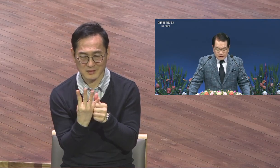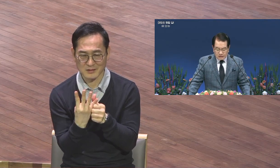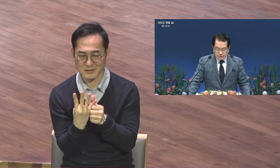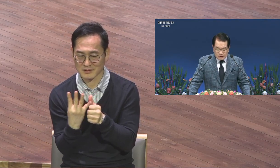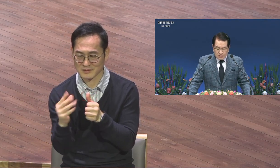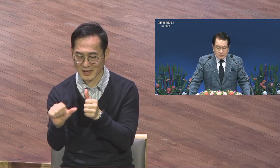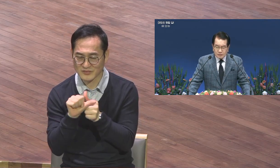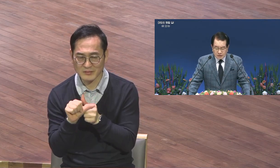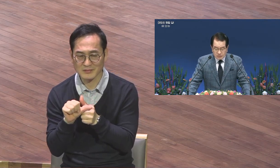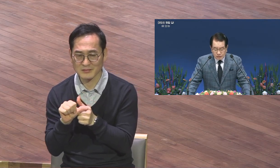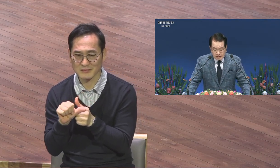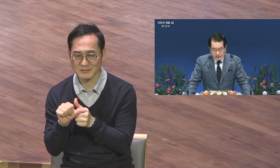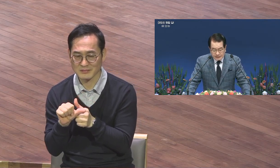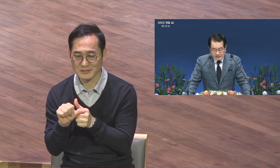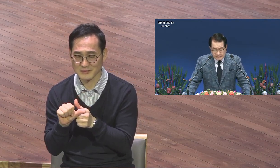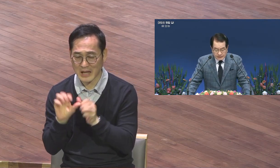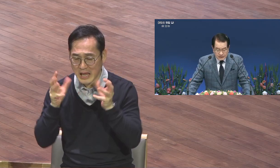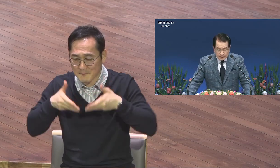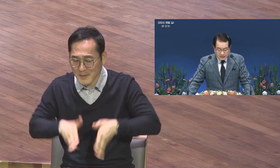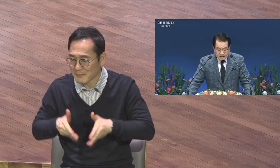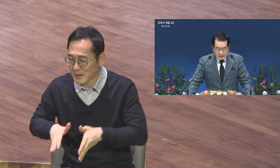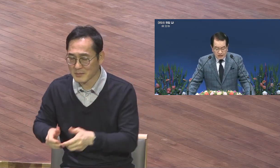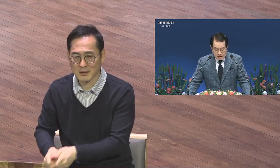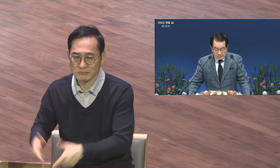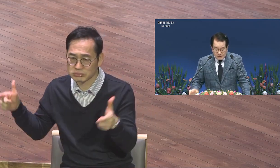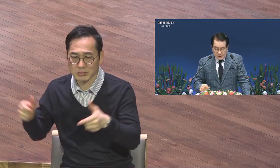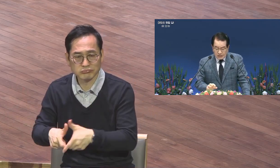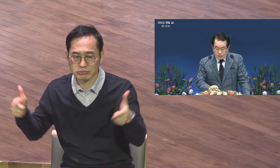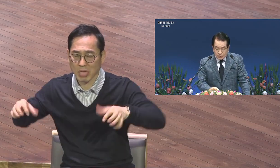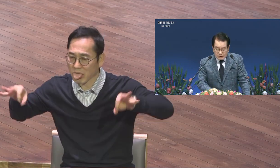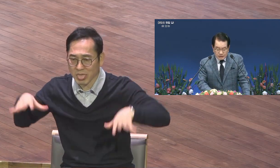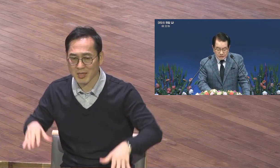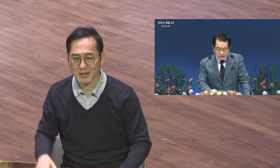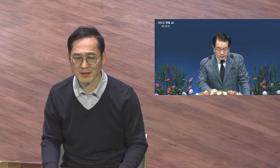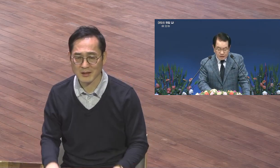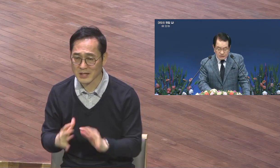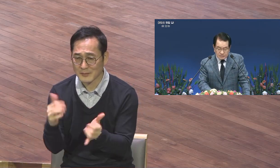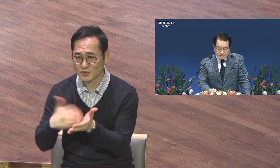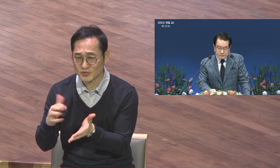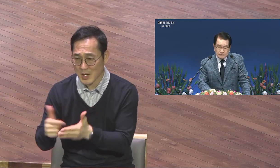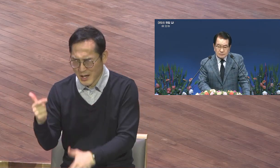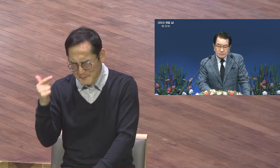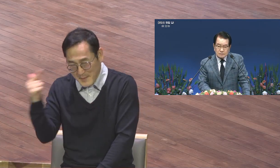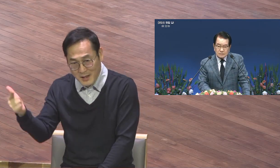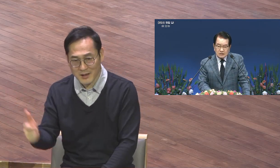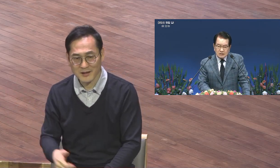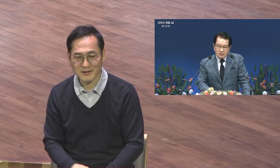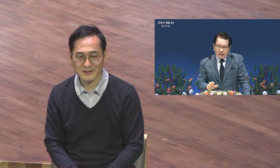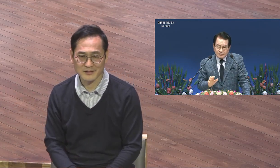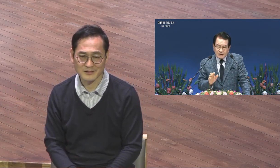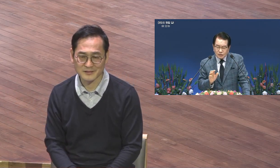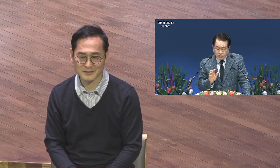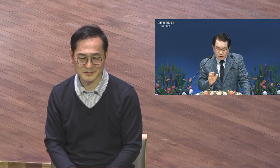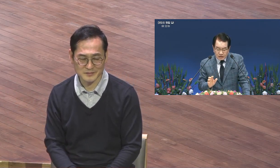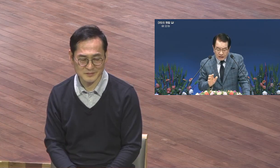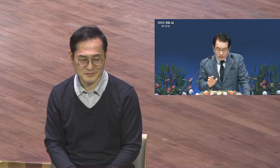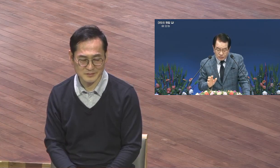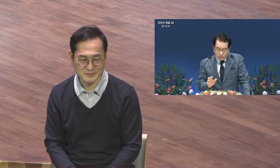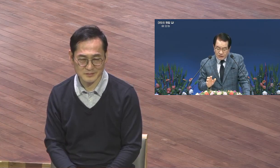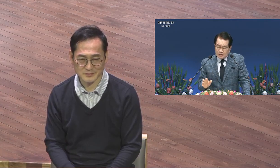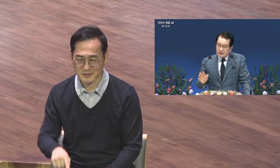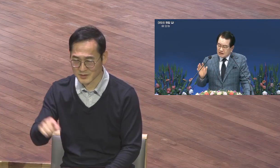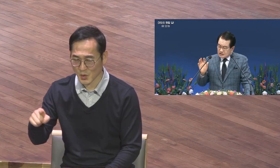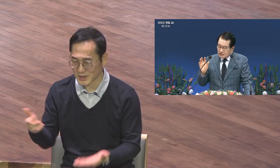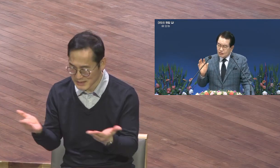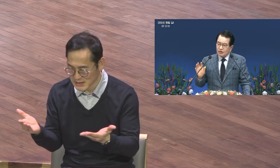그 유사한 게 없거든요, 그런 게. 그러니까 얼마나 인구가 늘는지 일부 다처. 그리고 값싼 노동력